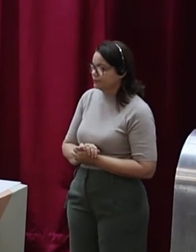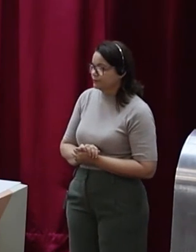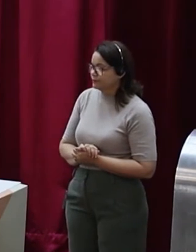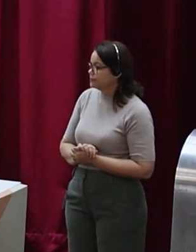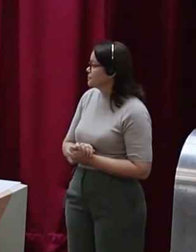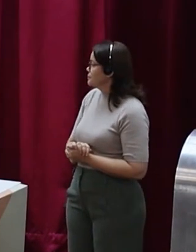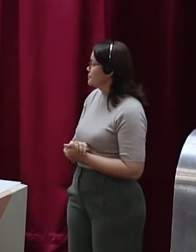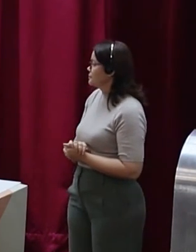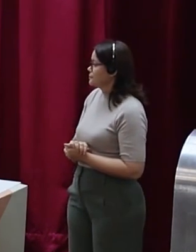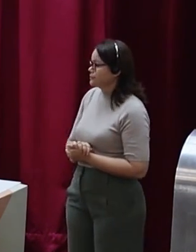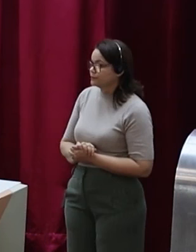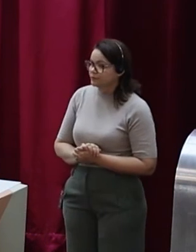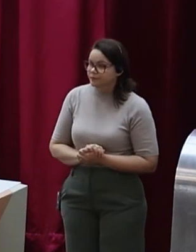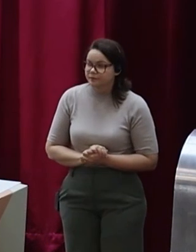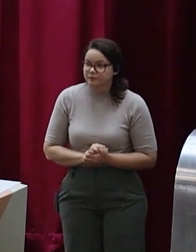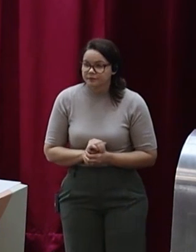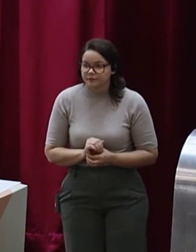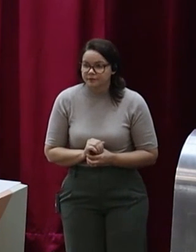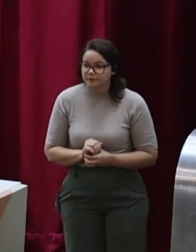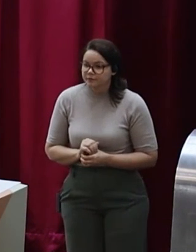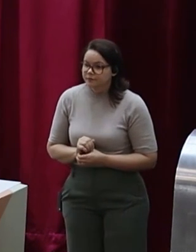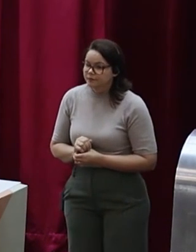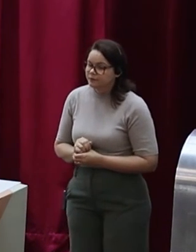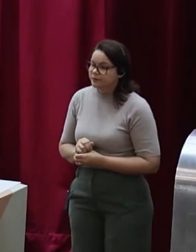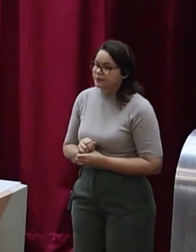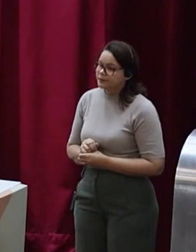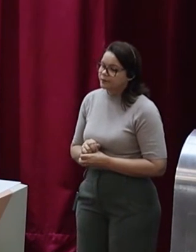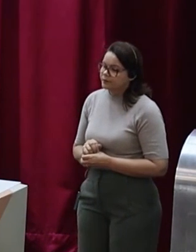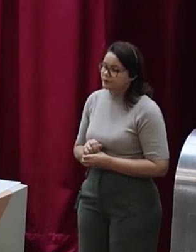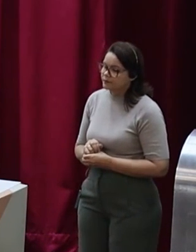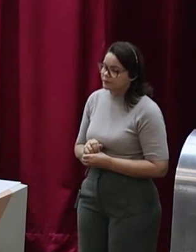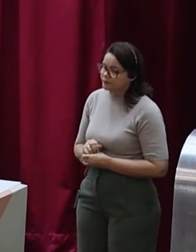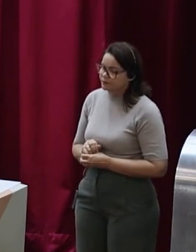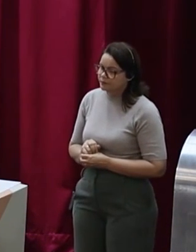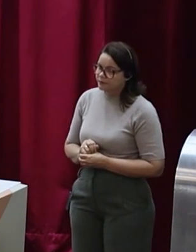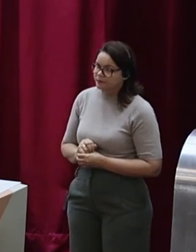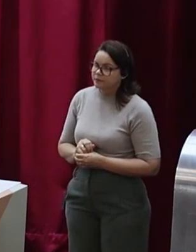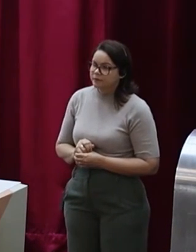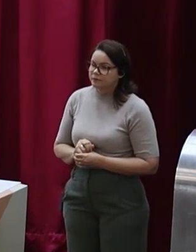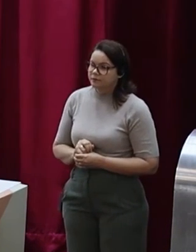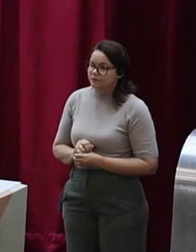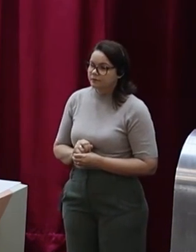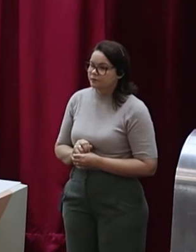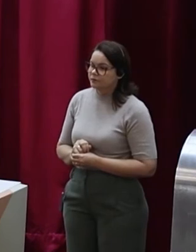Sí, el paisano de ustedes, el doctor Lagares, ¿él es español? O sea, es doctor